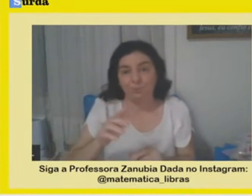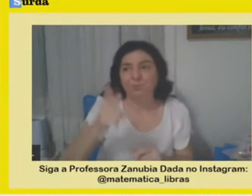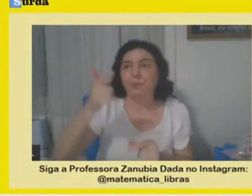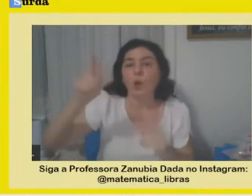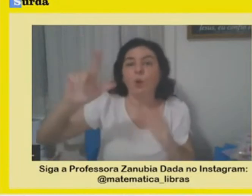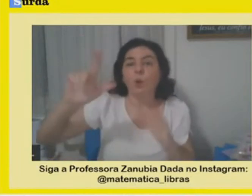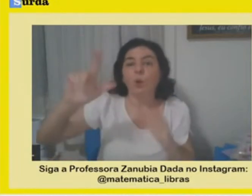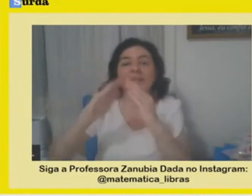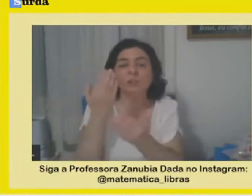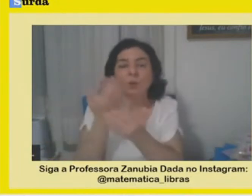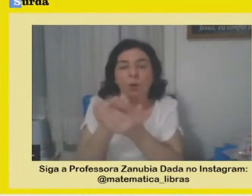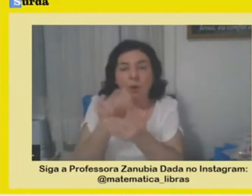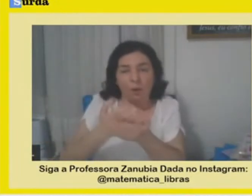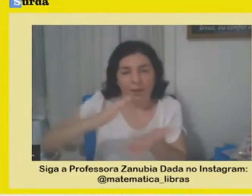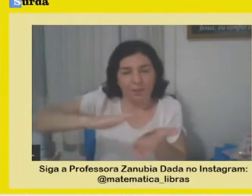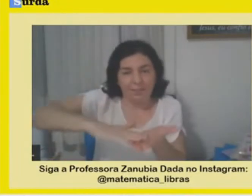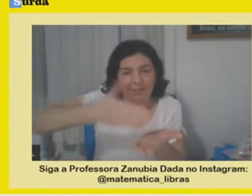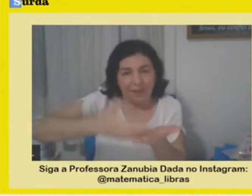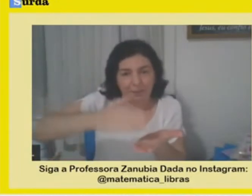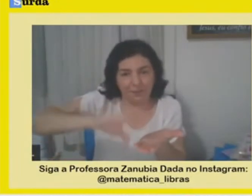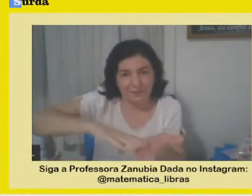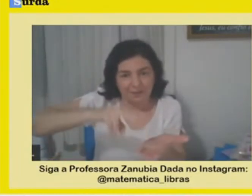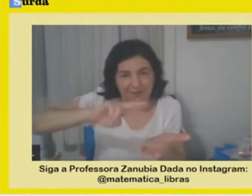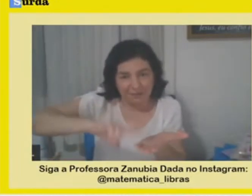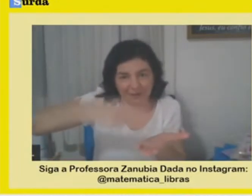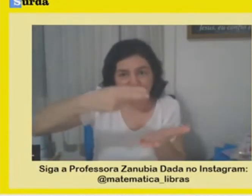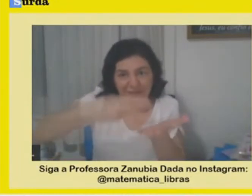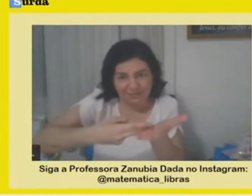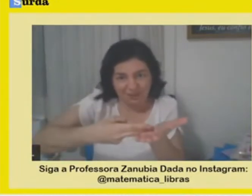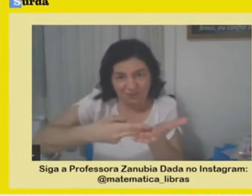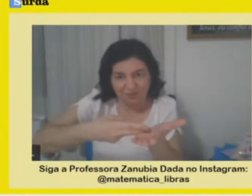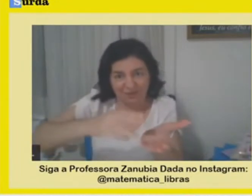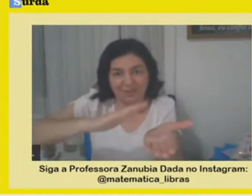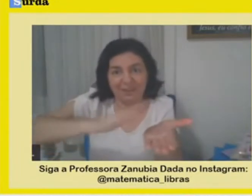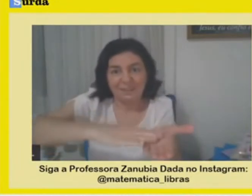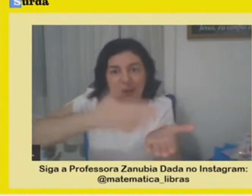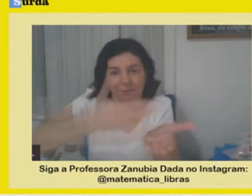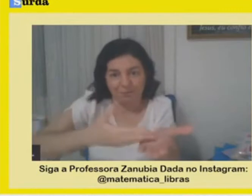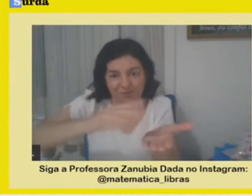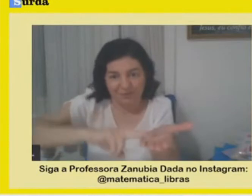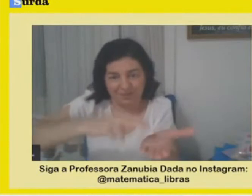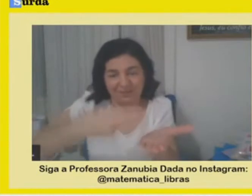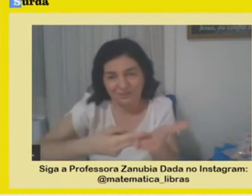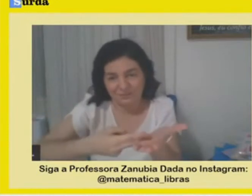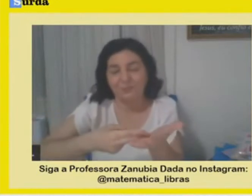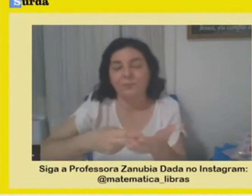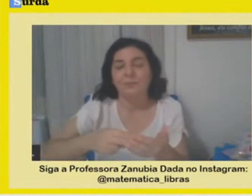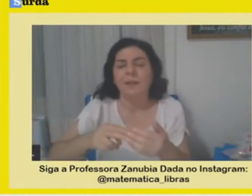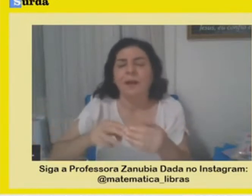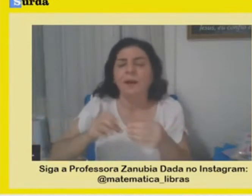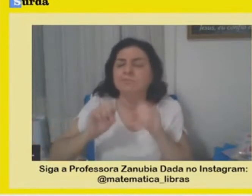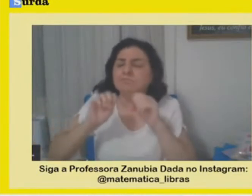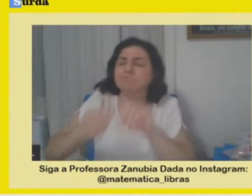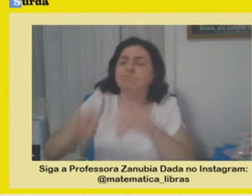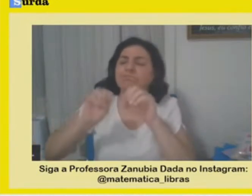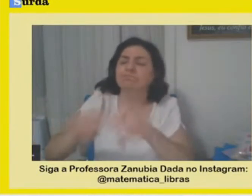Por exemplo, numa outra escola, eu vi uma tradutora intérprete.